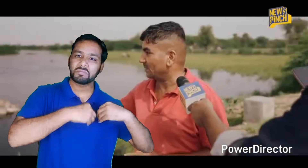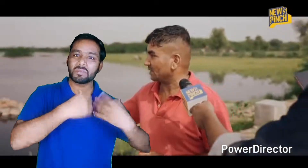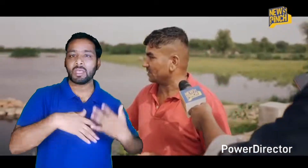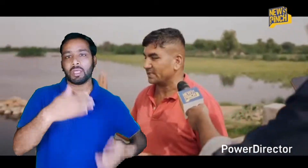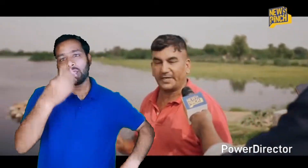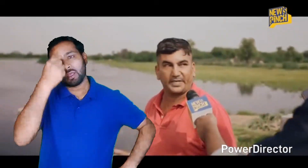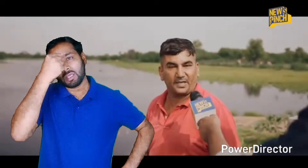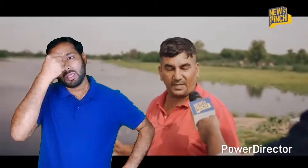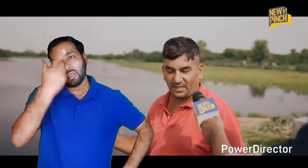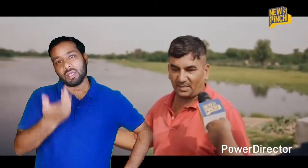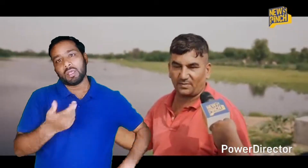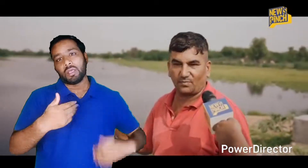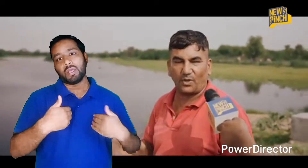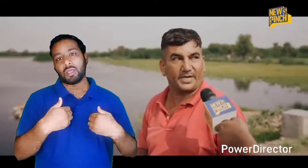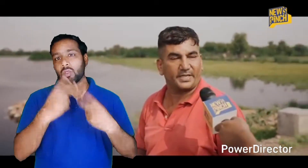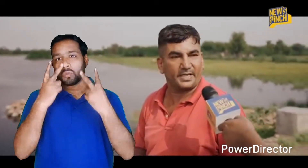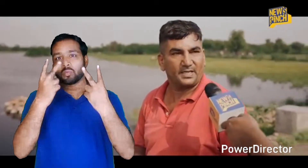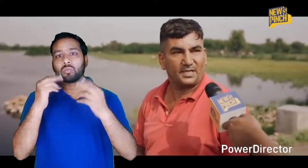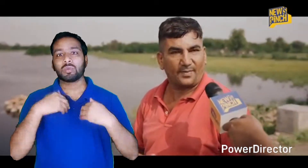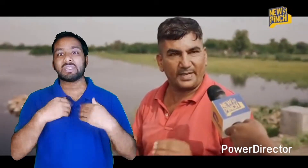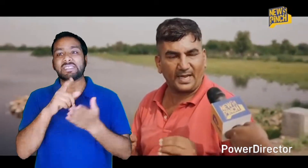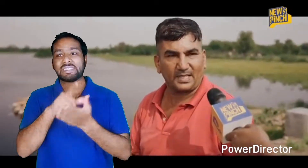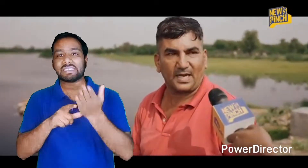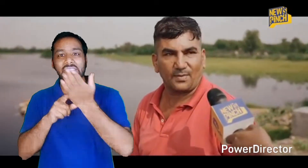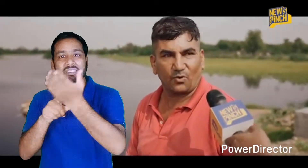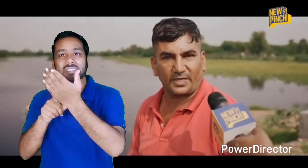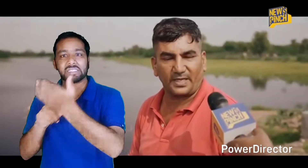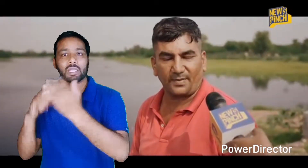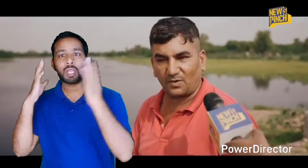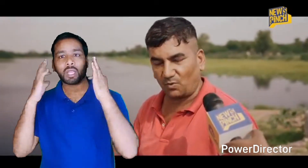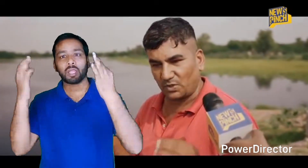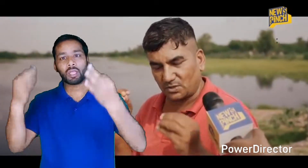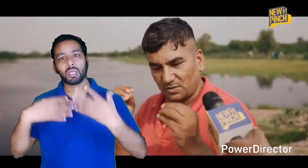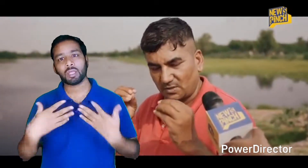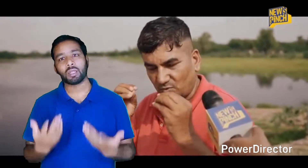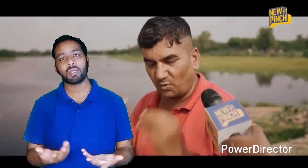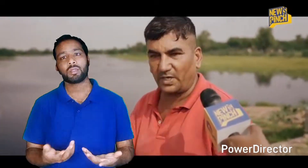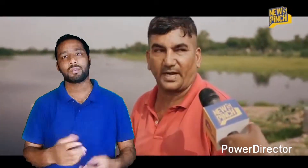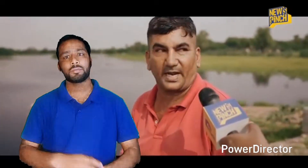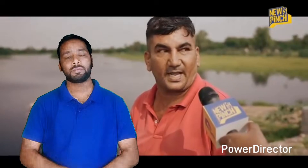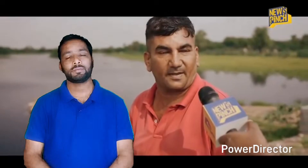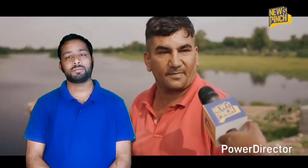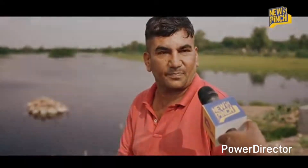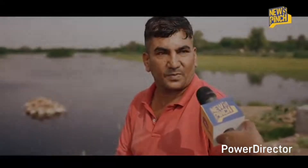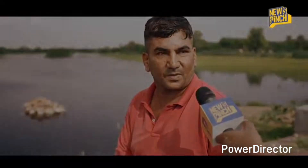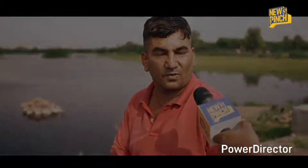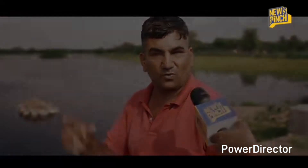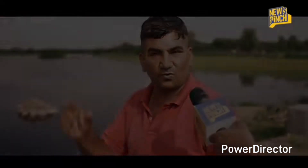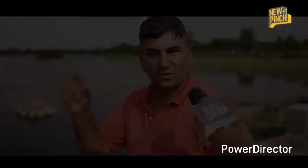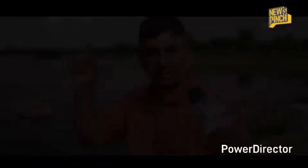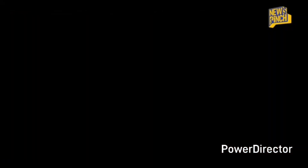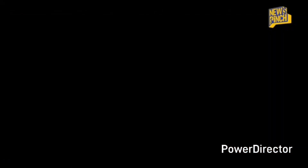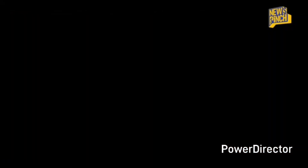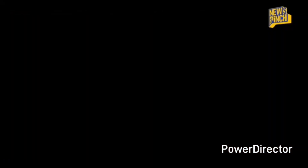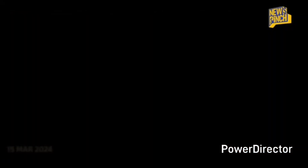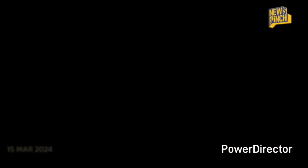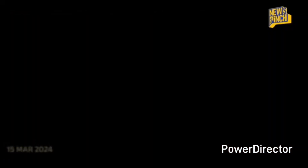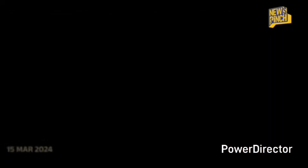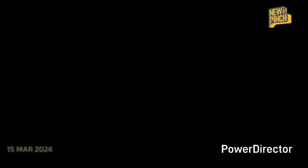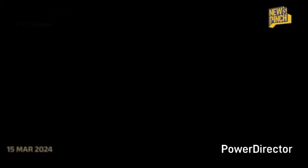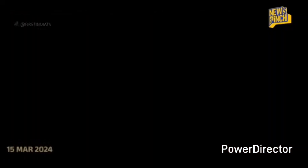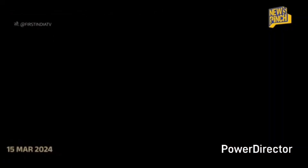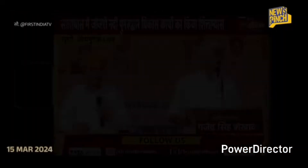पानी इसमें सिंचाई नहीं की हमने, ये बोया नहीं है, हमारी हालत खराब हो रखी है, अपन कोई सुन नहीं रहा है।